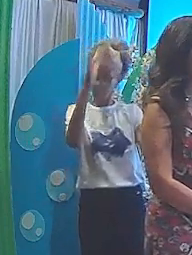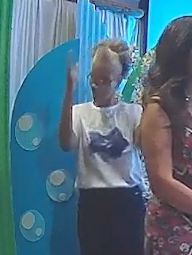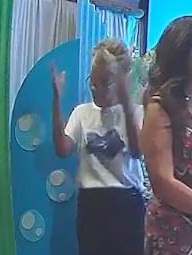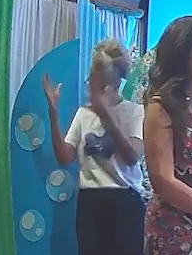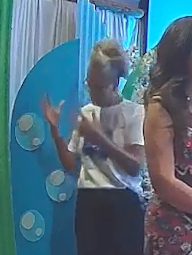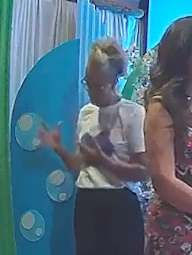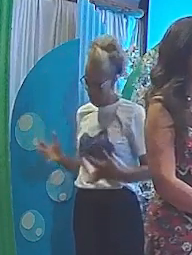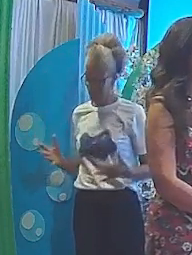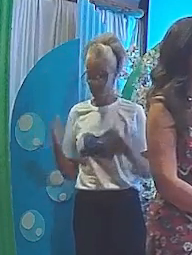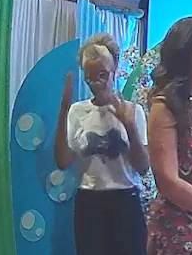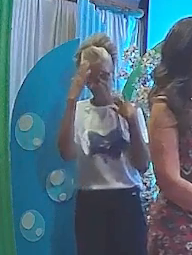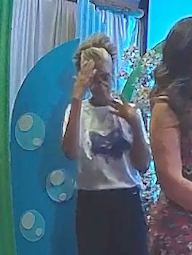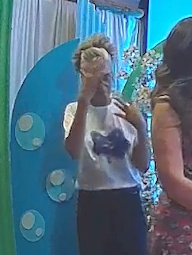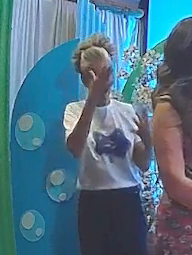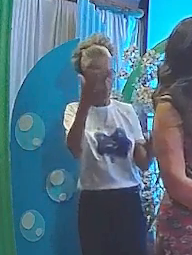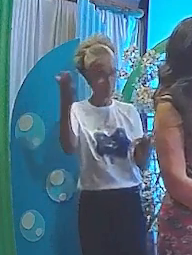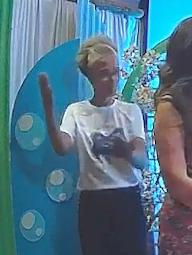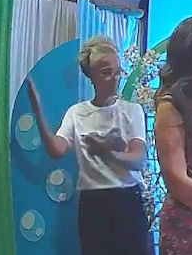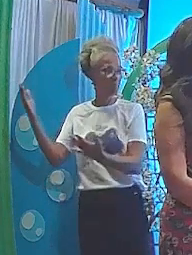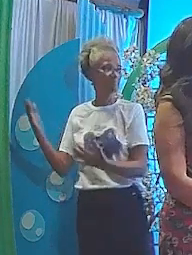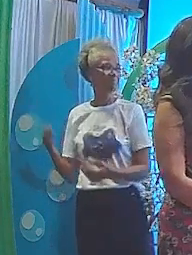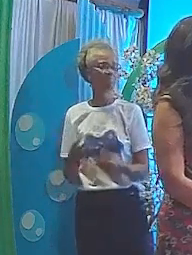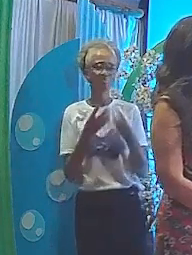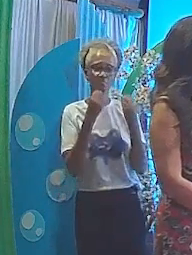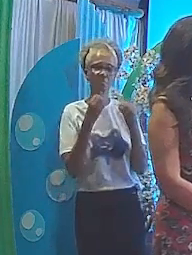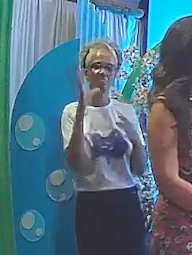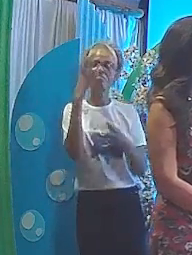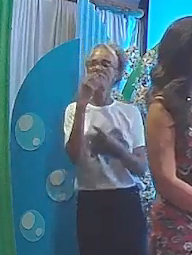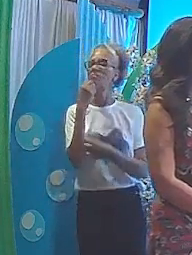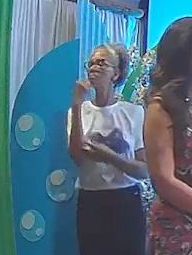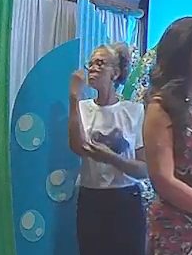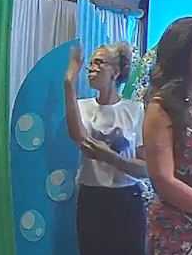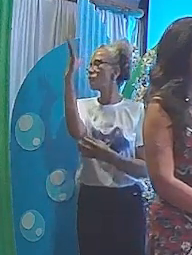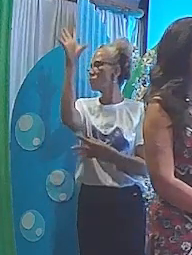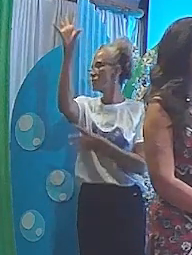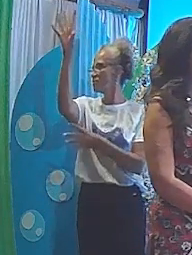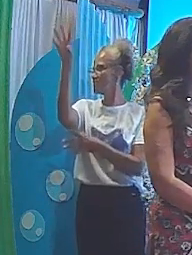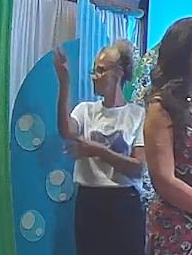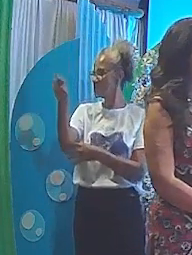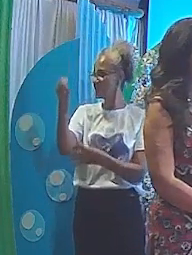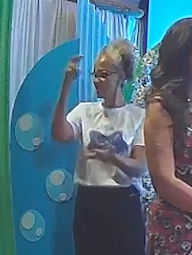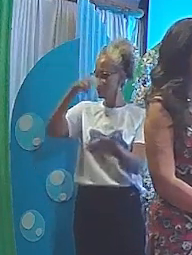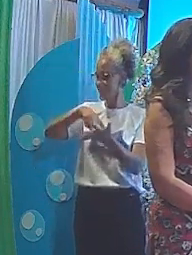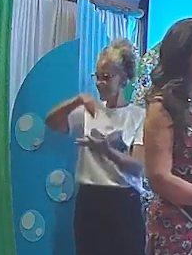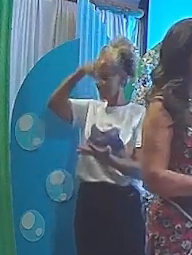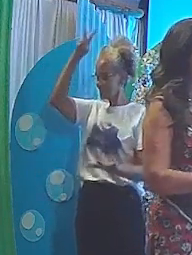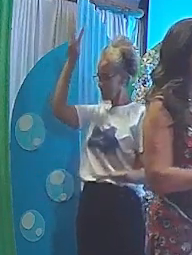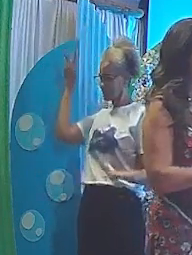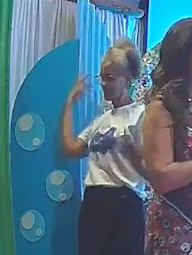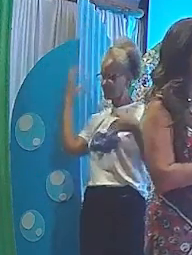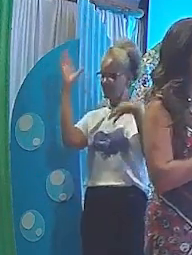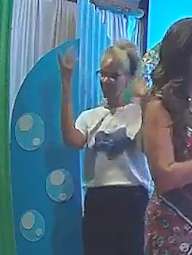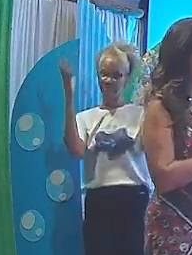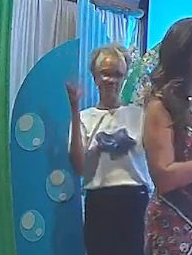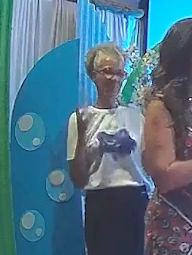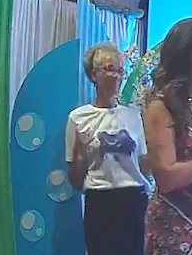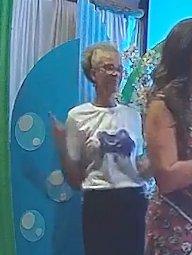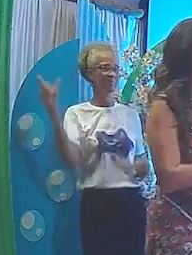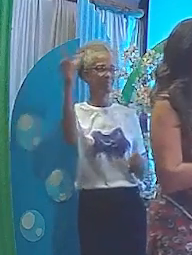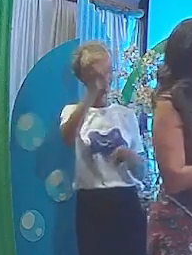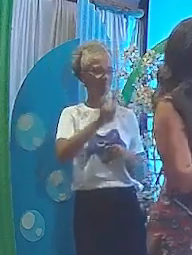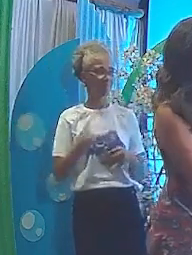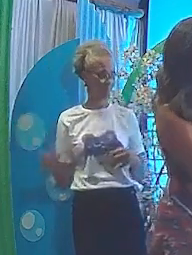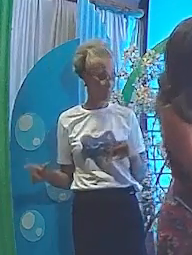a organização, deseja uma excelente noite para vocês e excelente dia de evento. Muito obrigada.